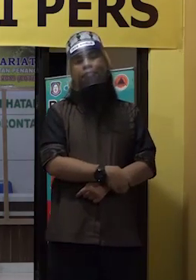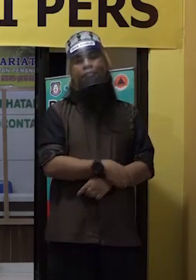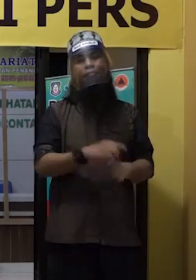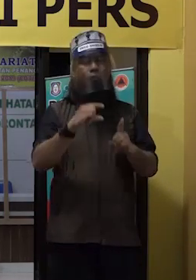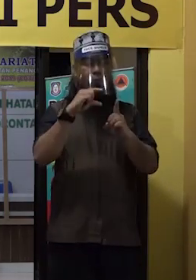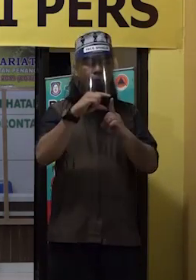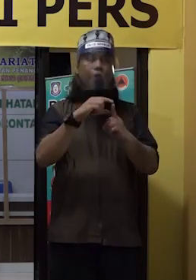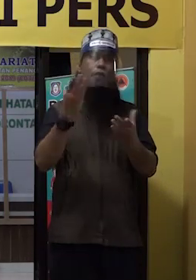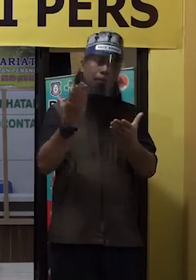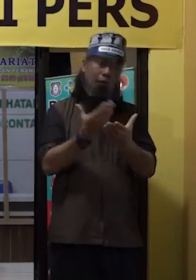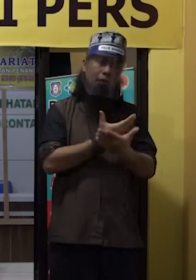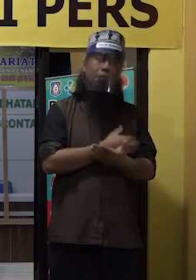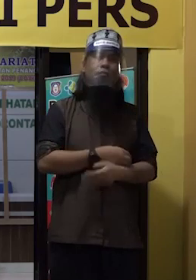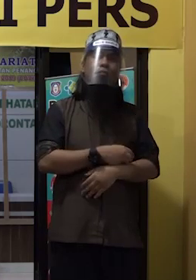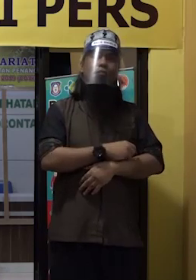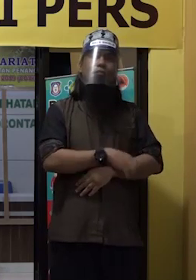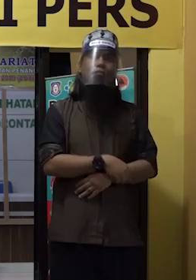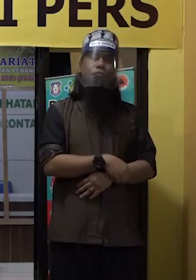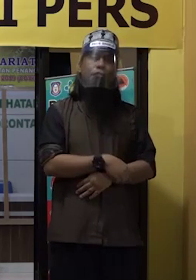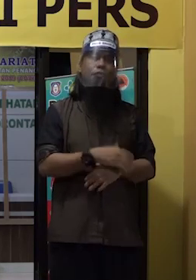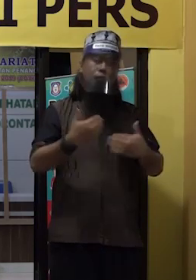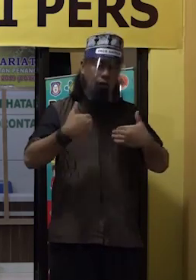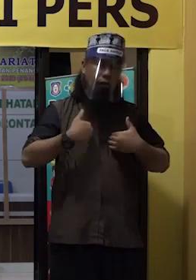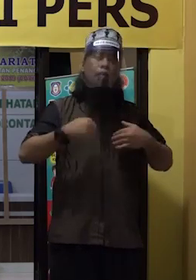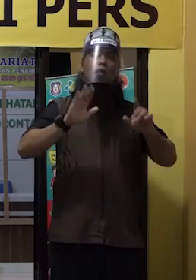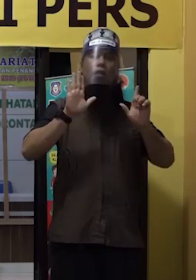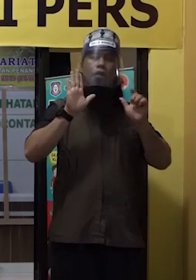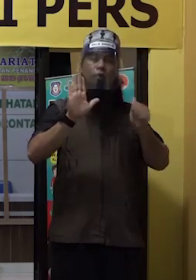Pasien baru yang terkonfirmasi hari ini ada 6 orang.